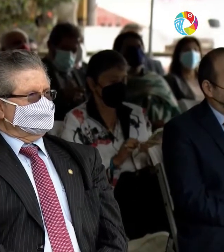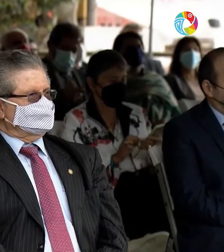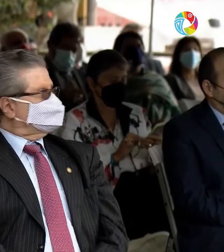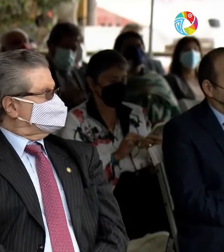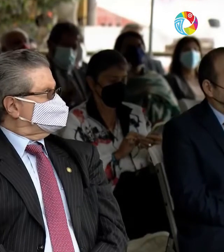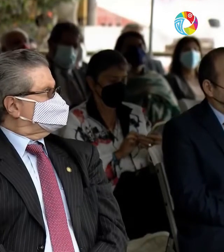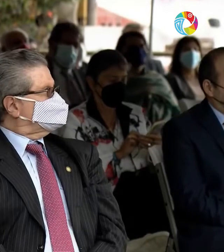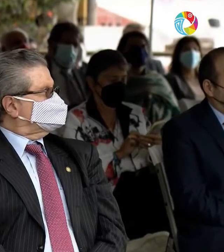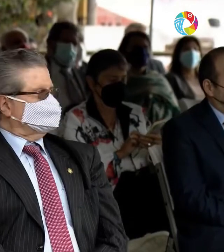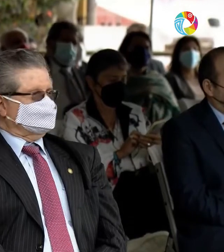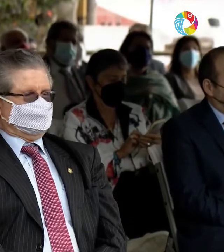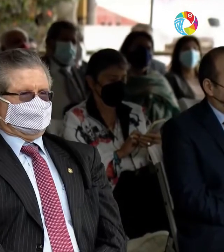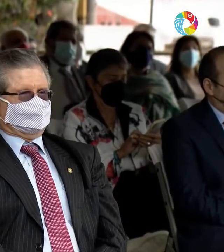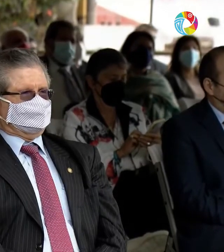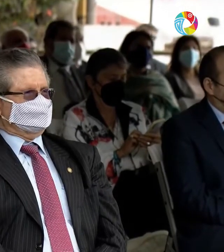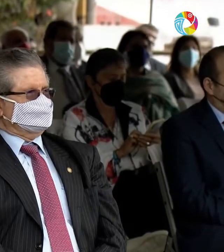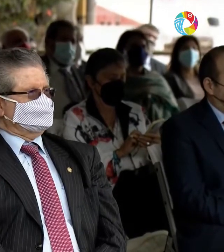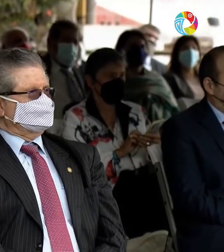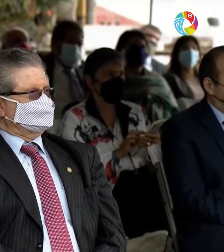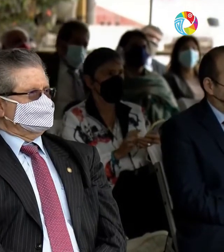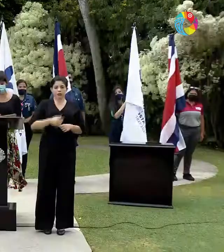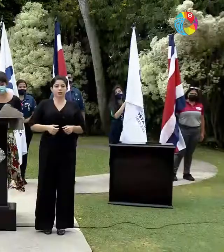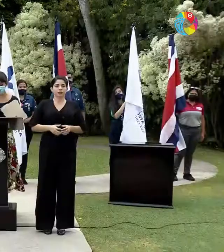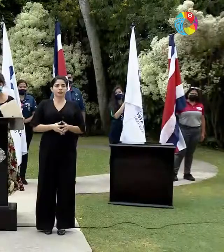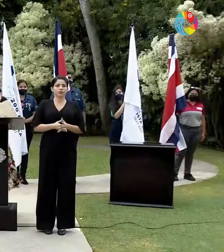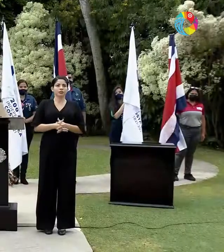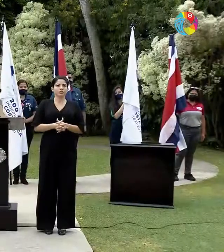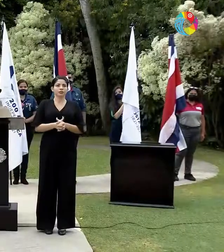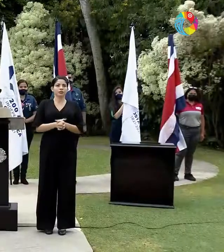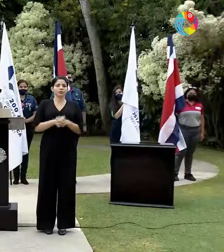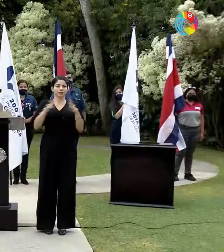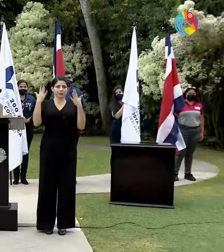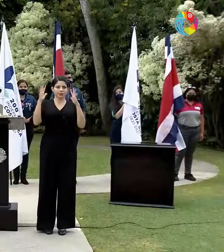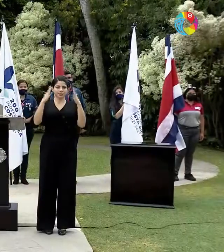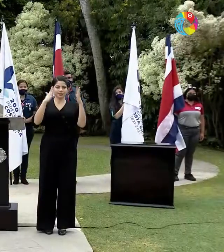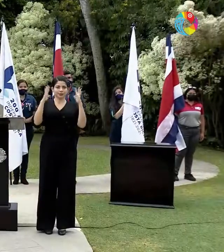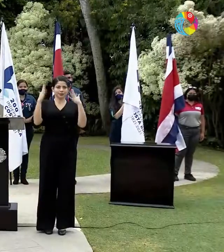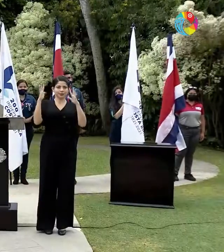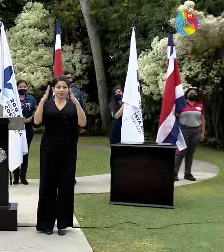presidente de la República, don Carlos Alvarado Quesada.